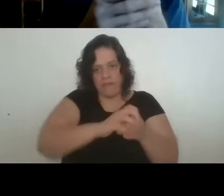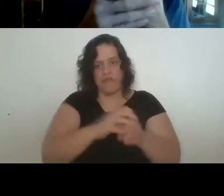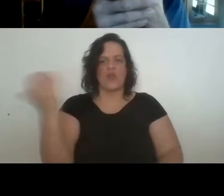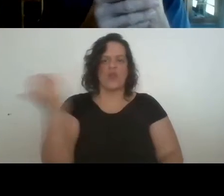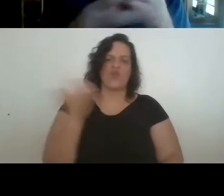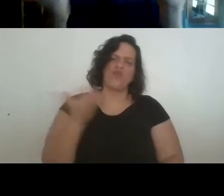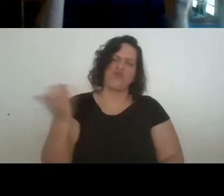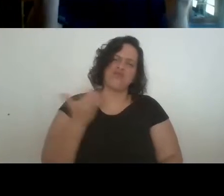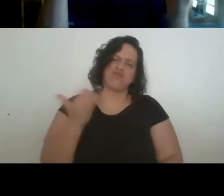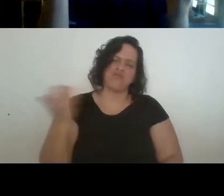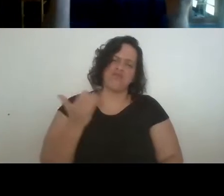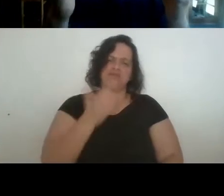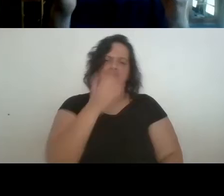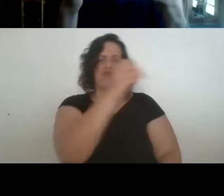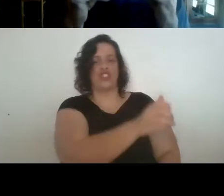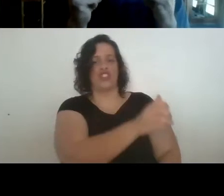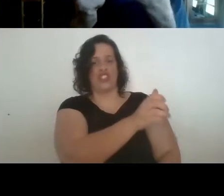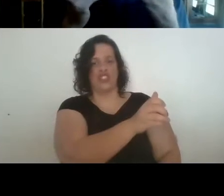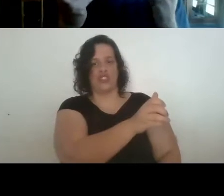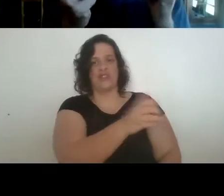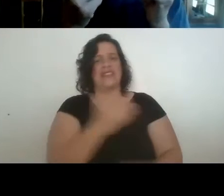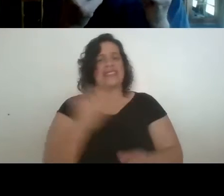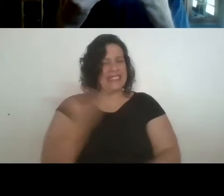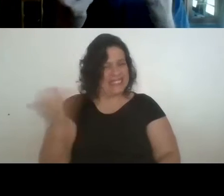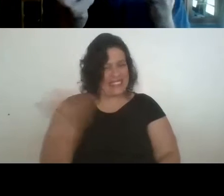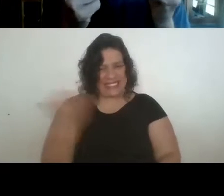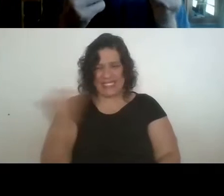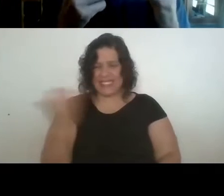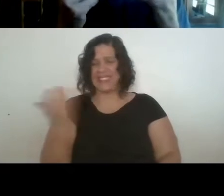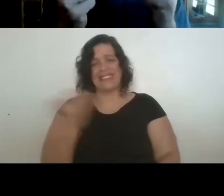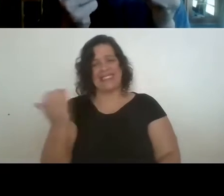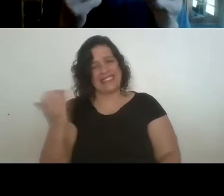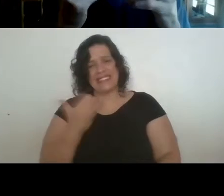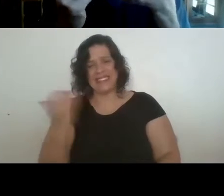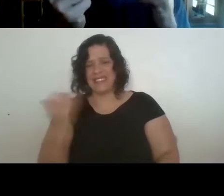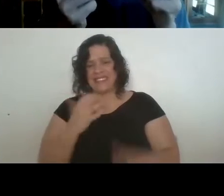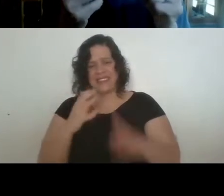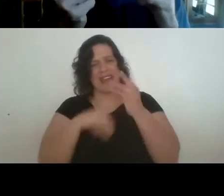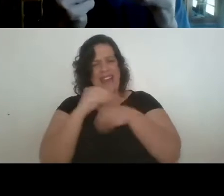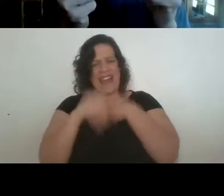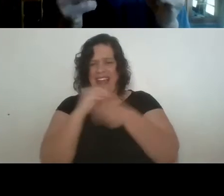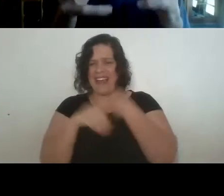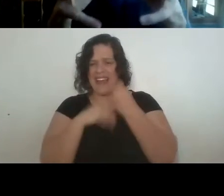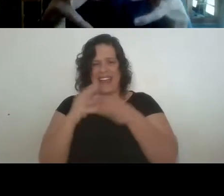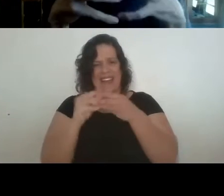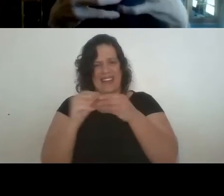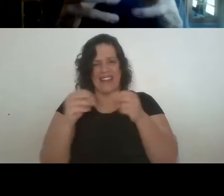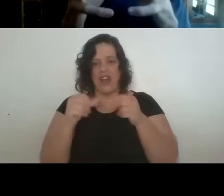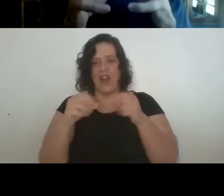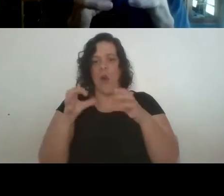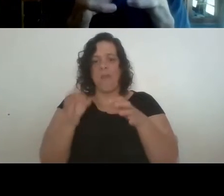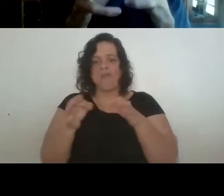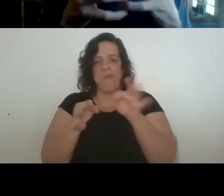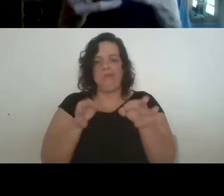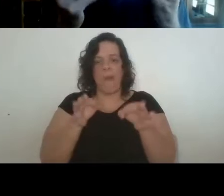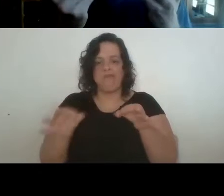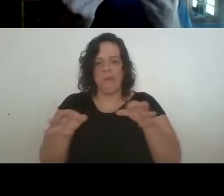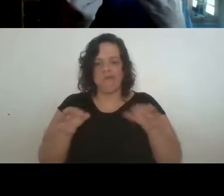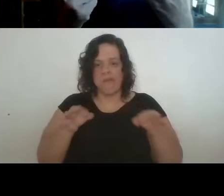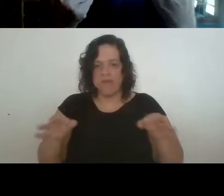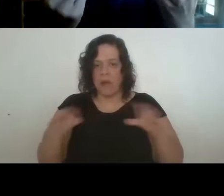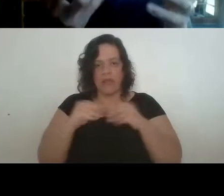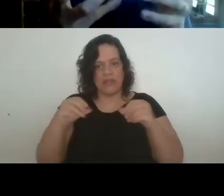deixa decantar, assim, mas chacoalha bastante para desfazer os torrões de terra que tiverem ali, para